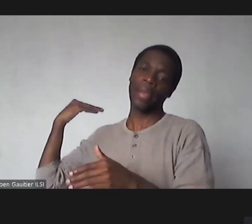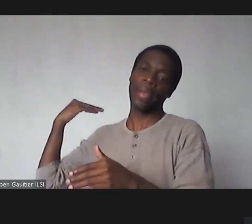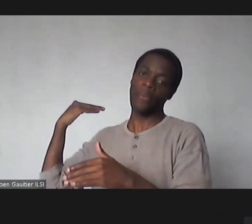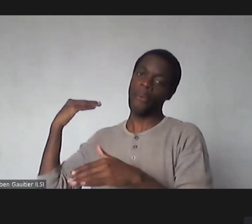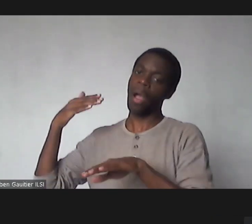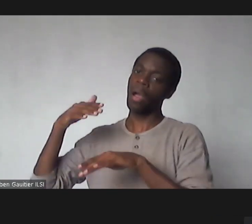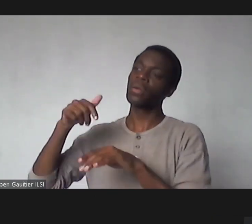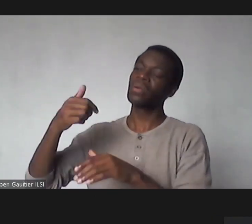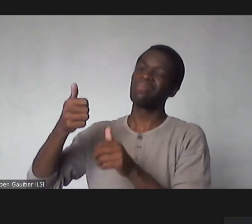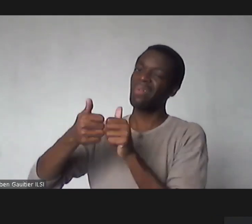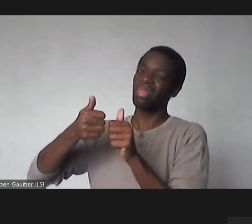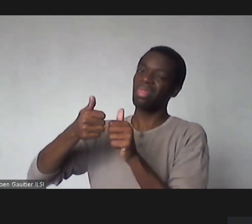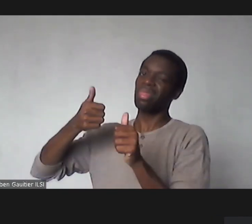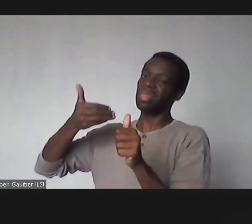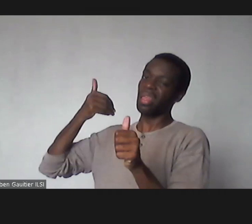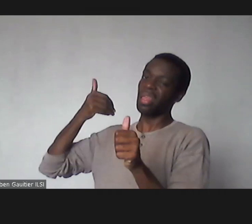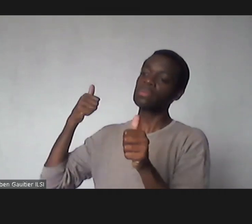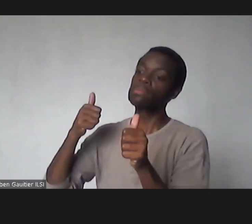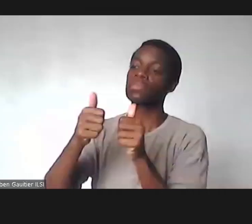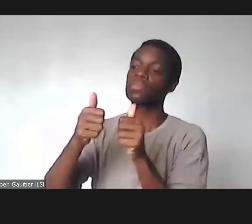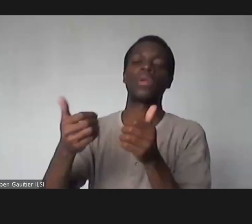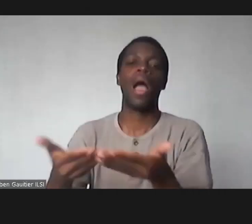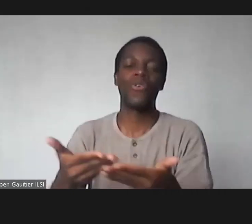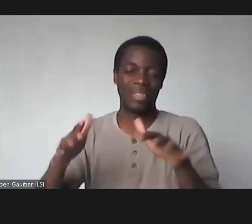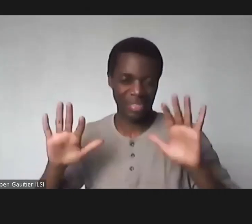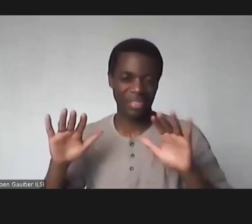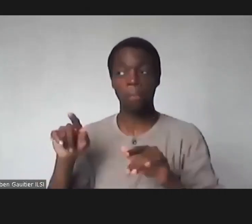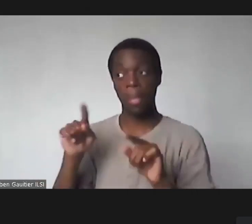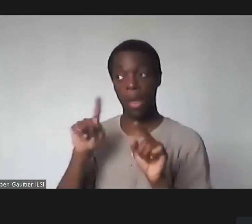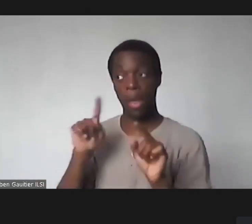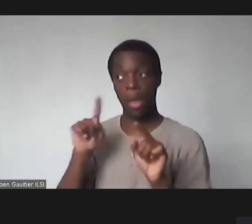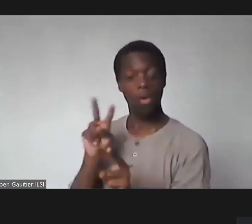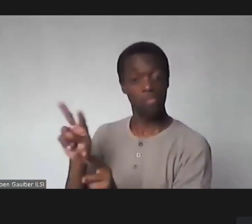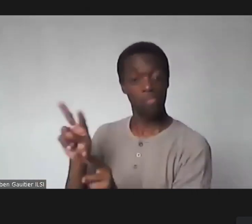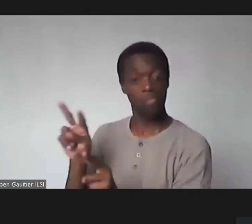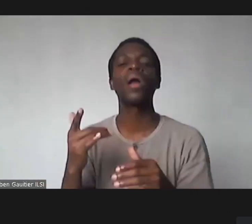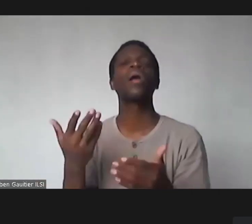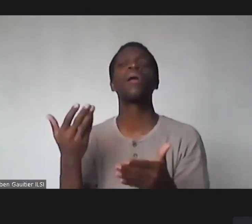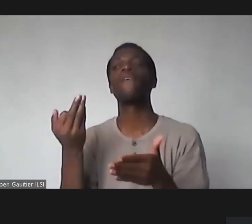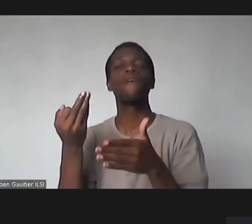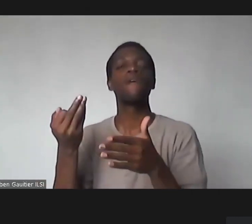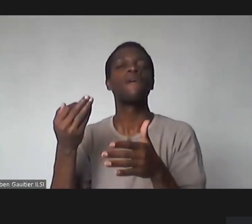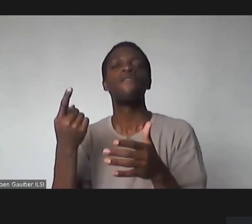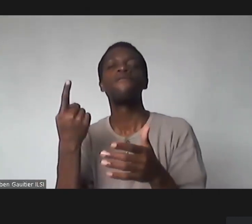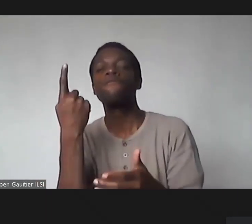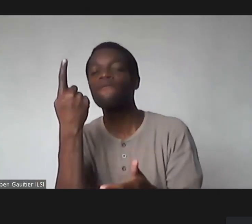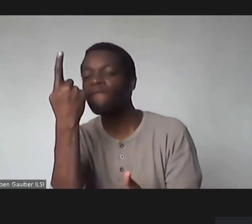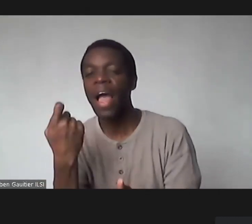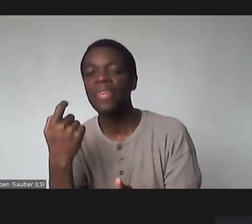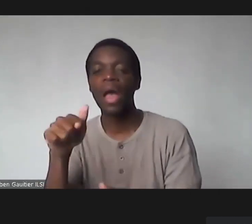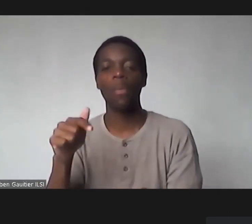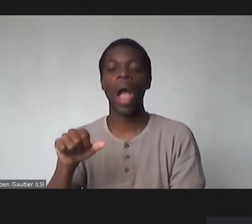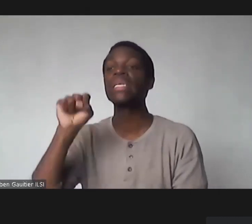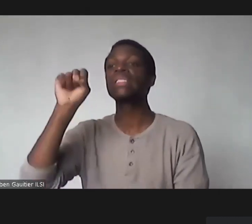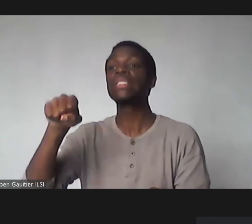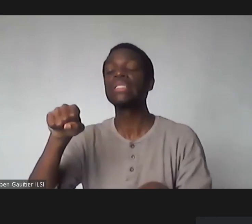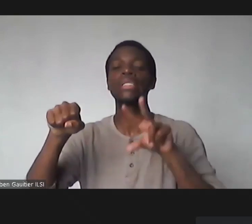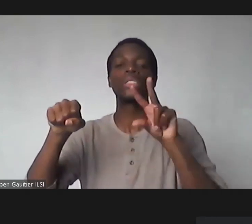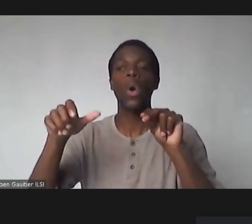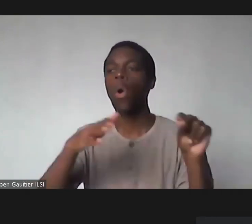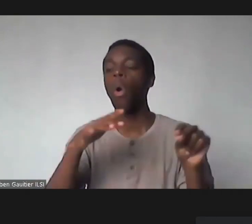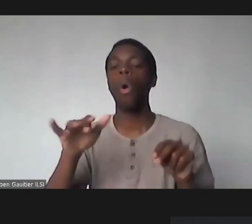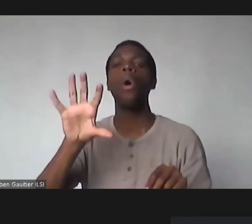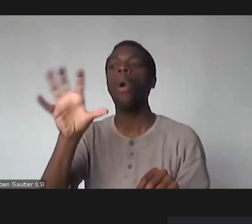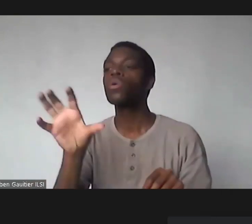No hicimos, como la mayor parte de los países, las opciones de sí o no, que no es recomendable, pero Western Group. Así